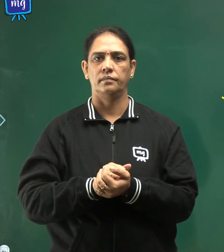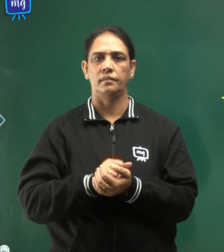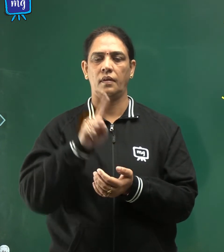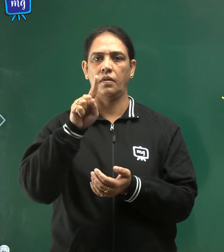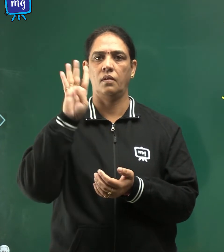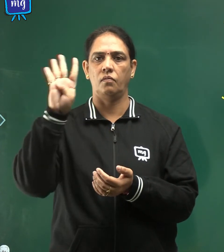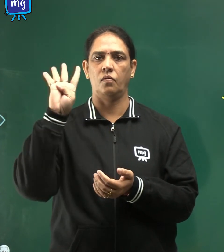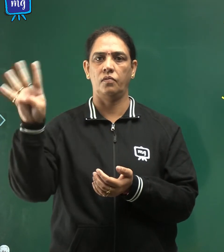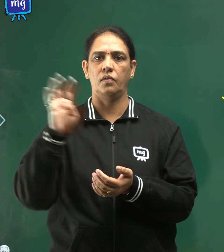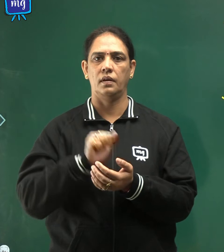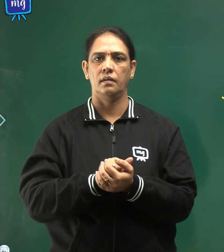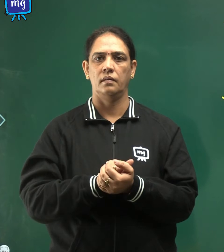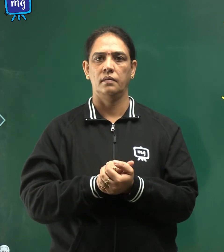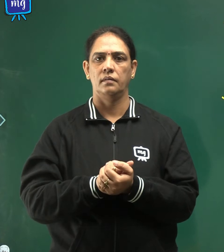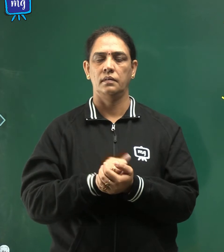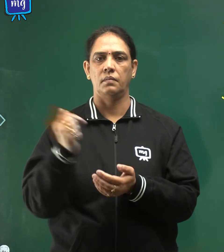144